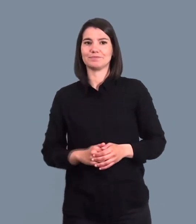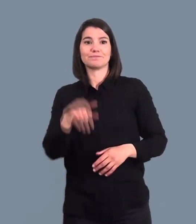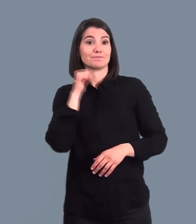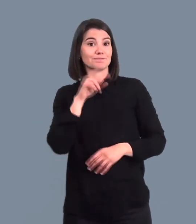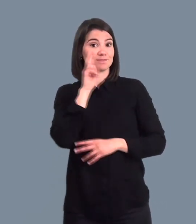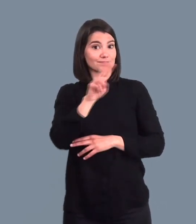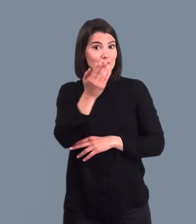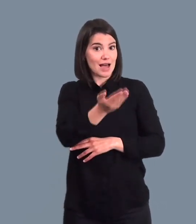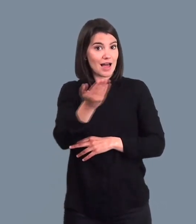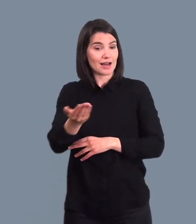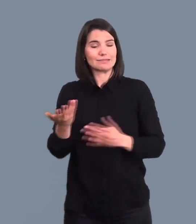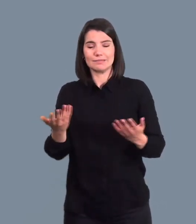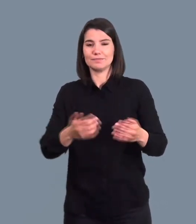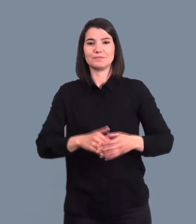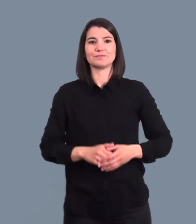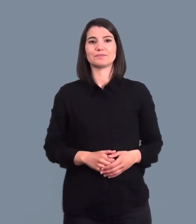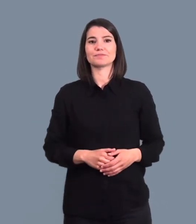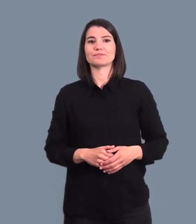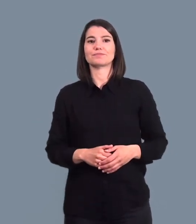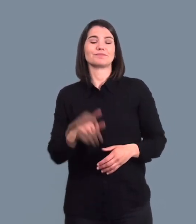Em Leiria, pode visitar.